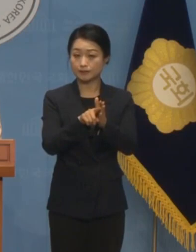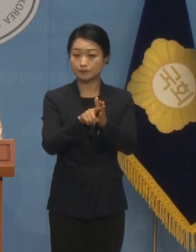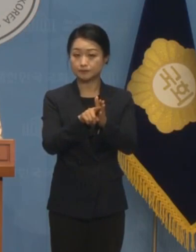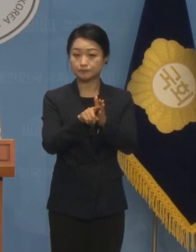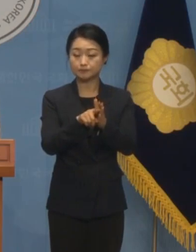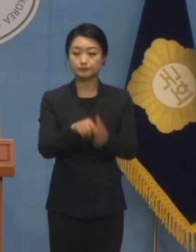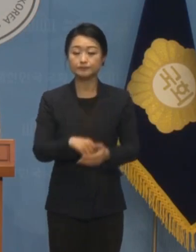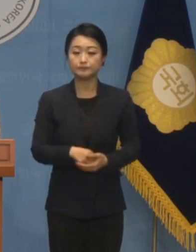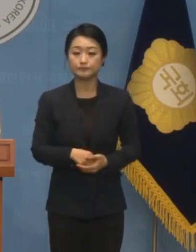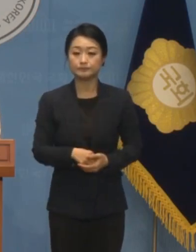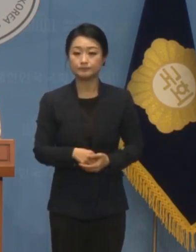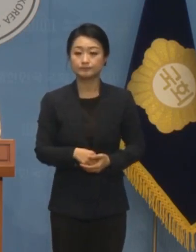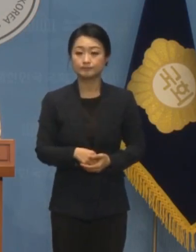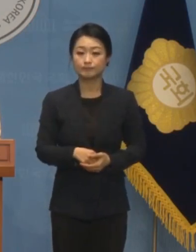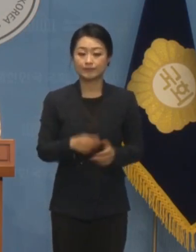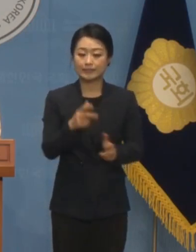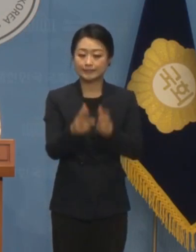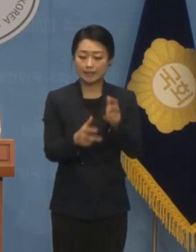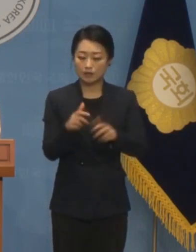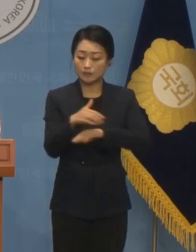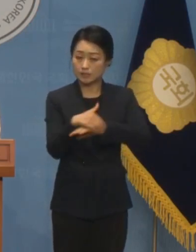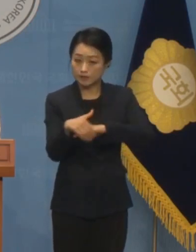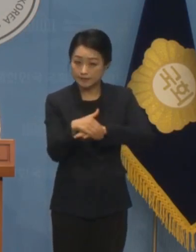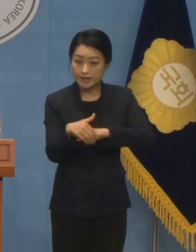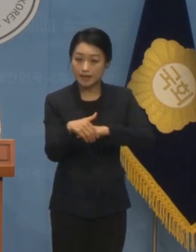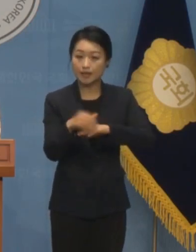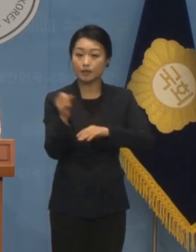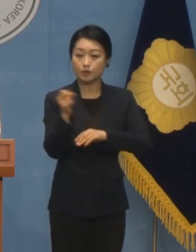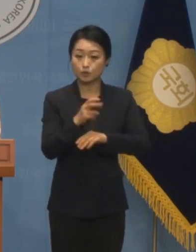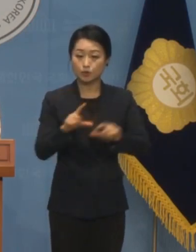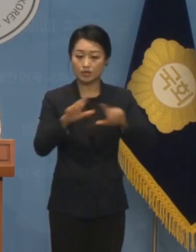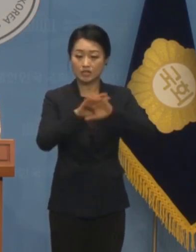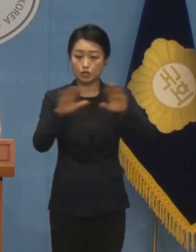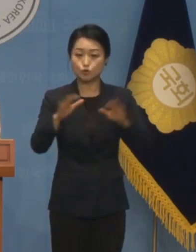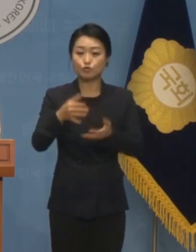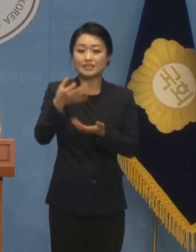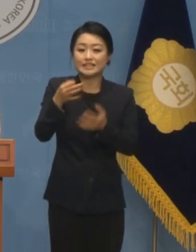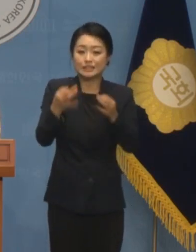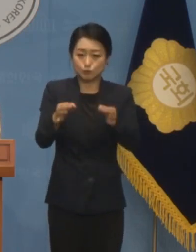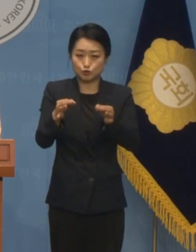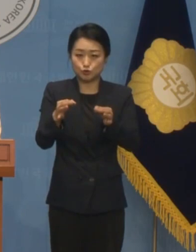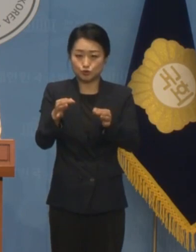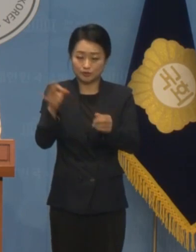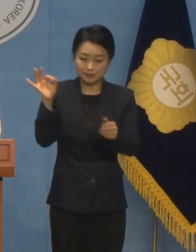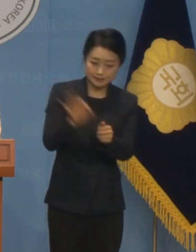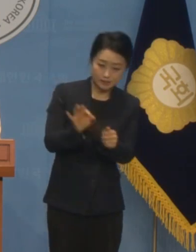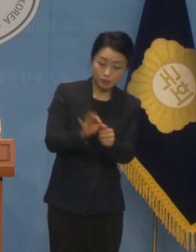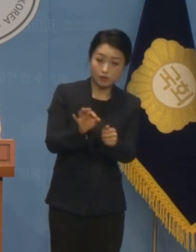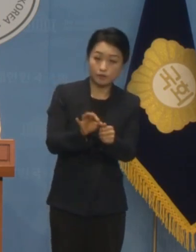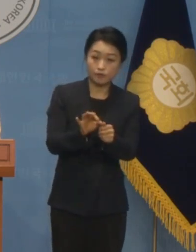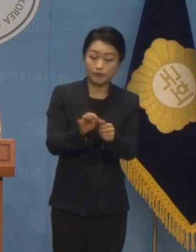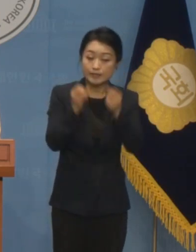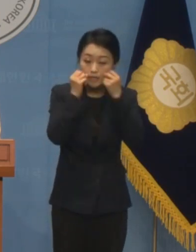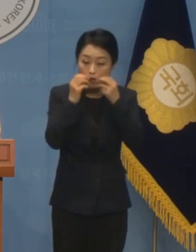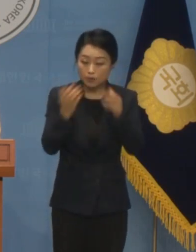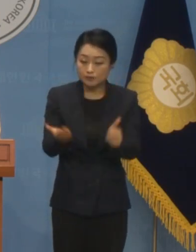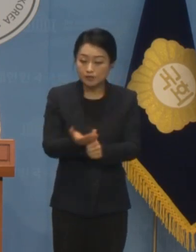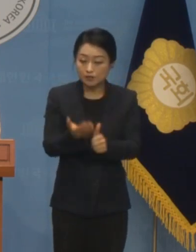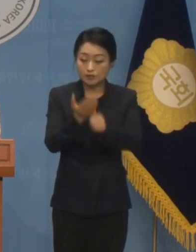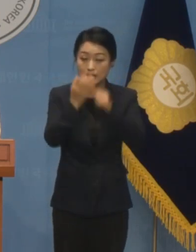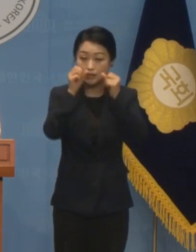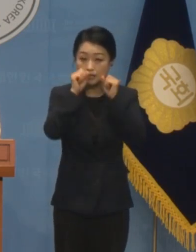기후위기에 대응하면서 산업정책과 기후금융을 같이 추진해 새로운 성장의